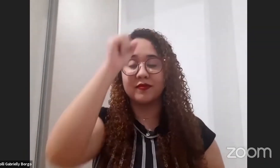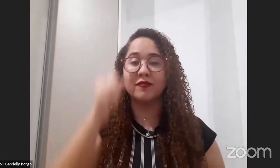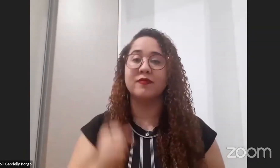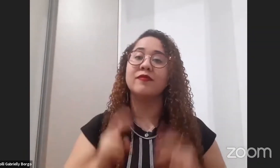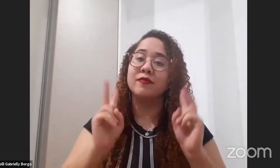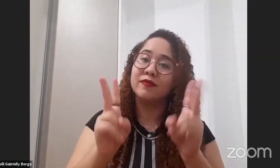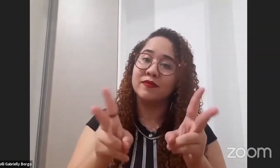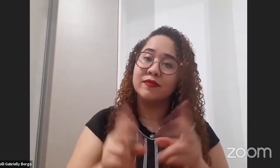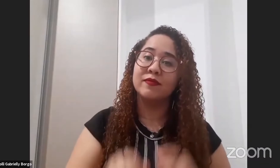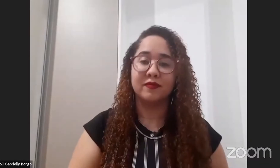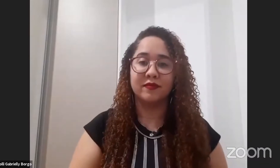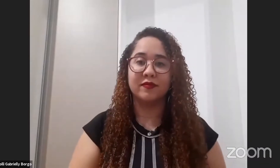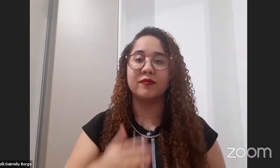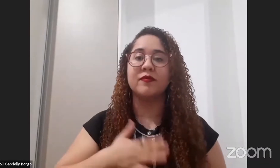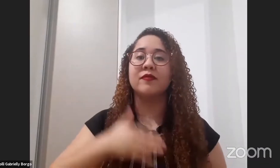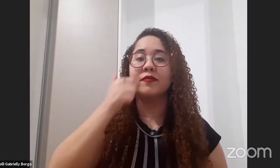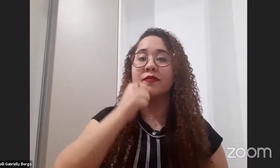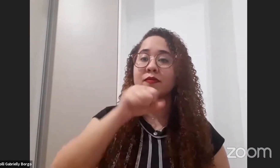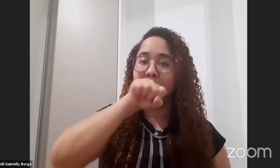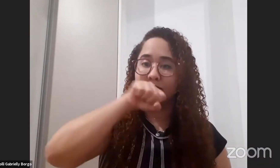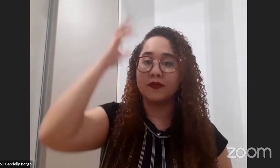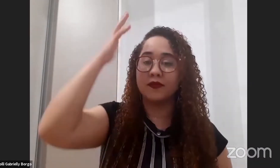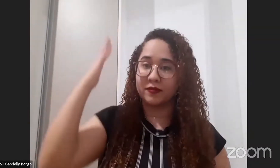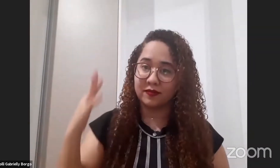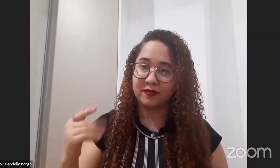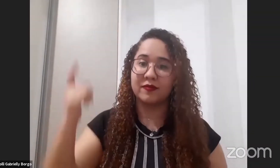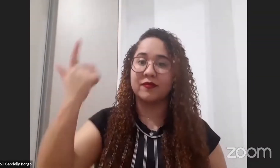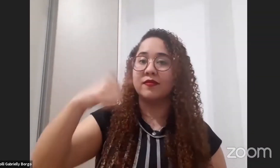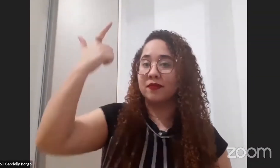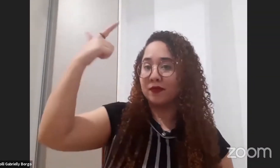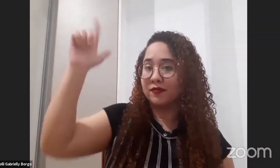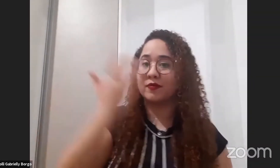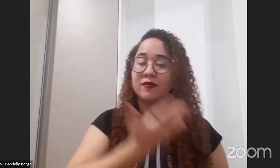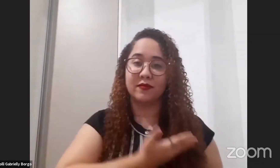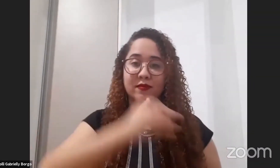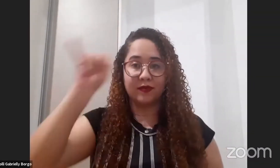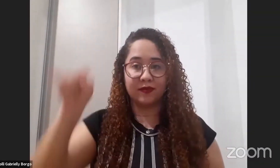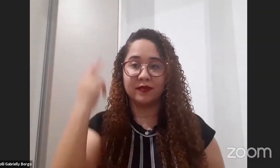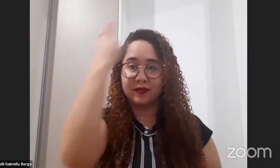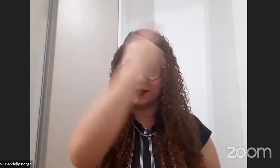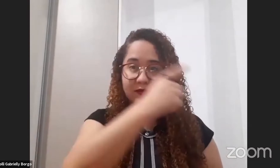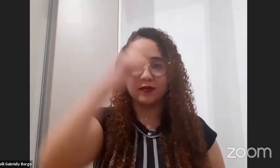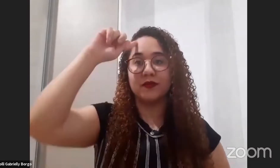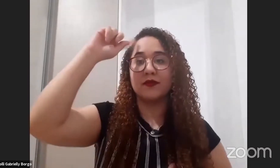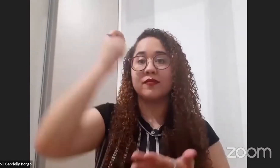Libras continuou. Minha mãe, Elaine, e outra amiga, Júlia,